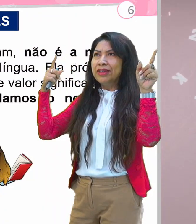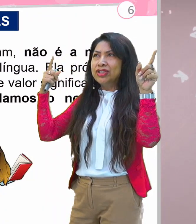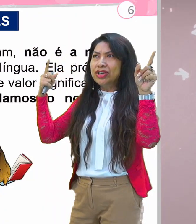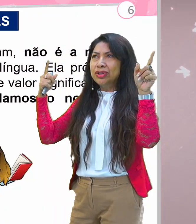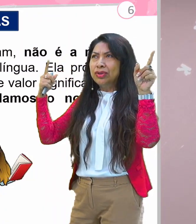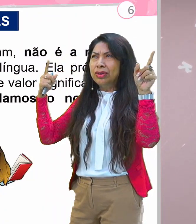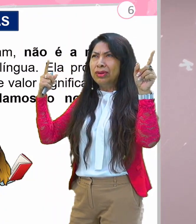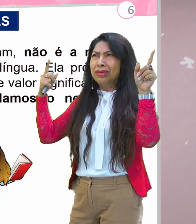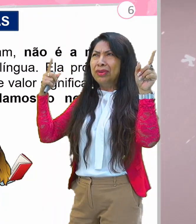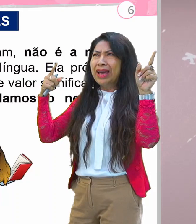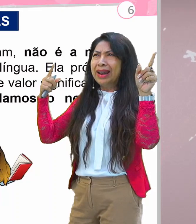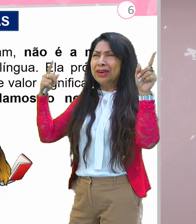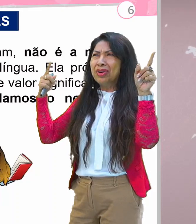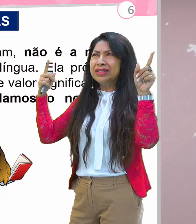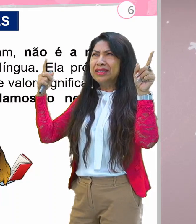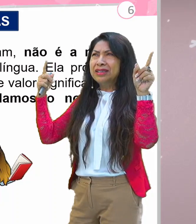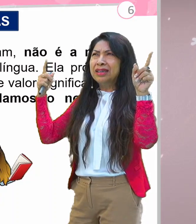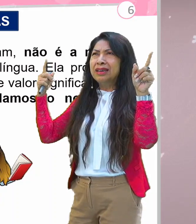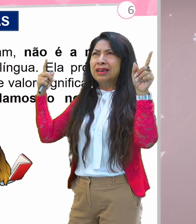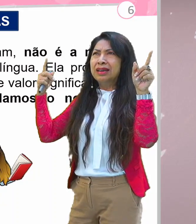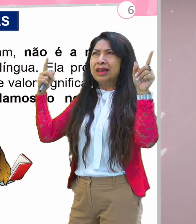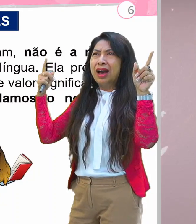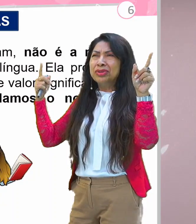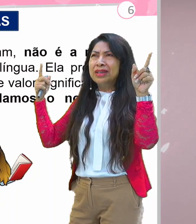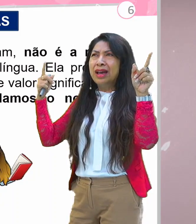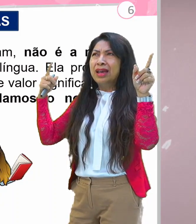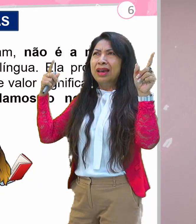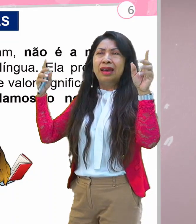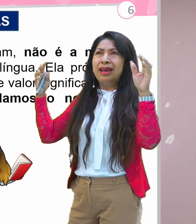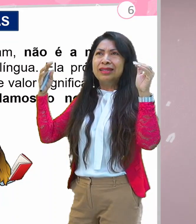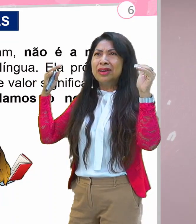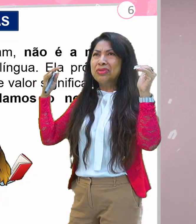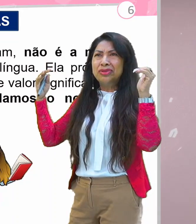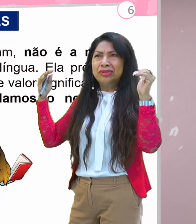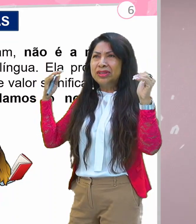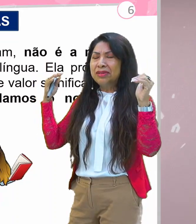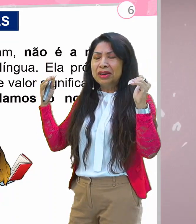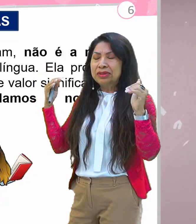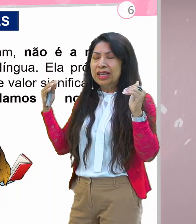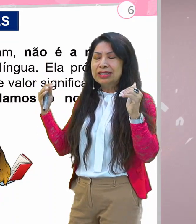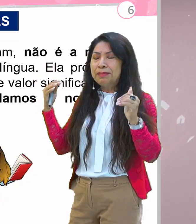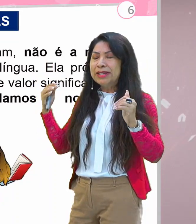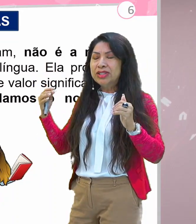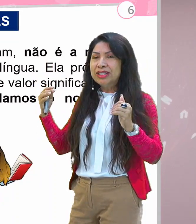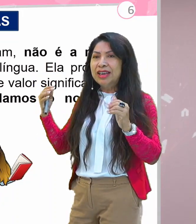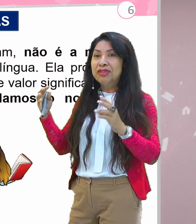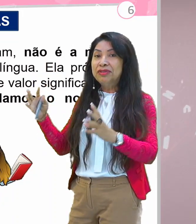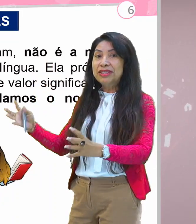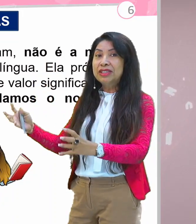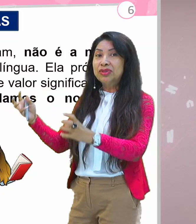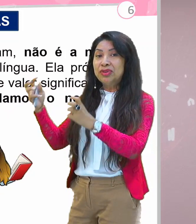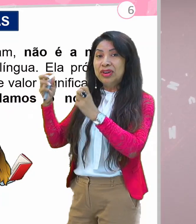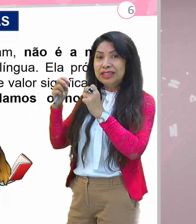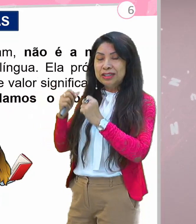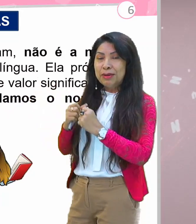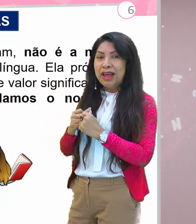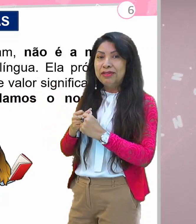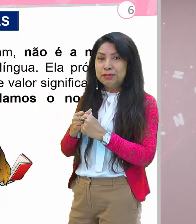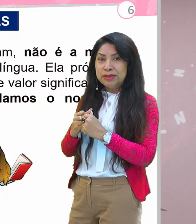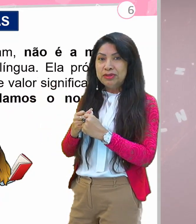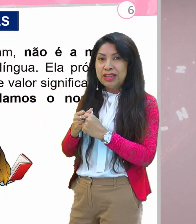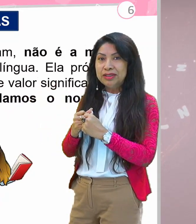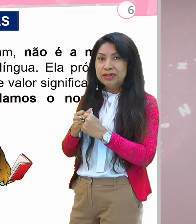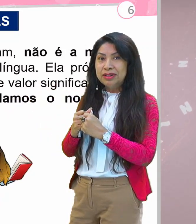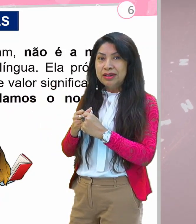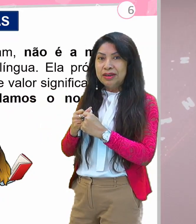vestido ou ela gosta de calça essa construção acontece a partir de que quando você escolhe essas